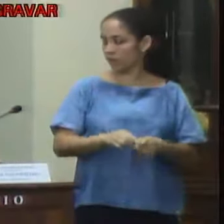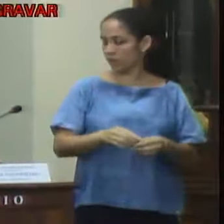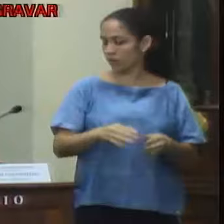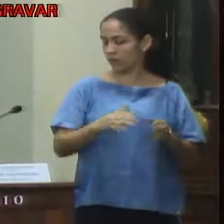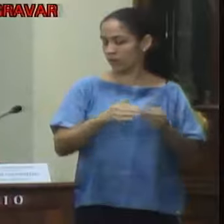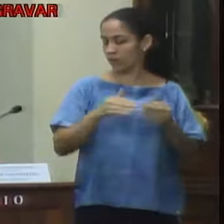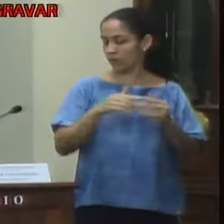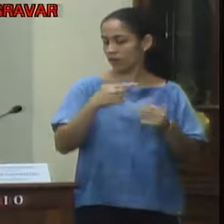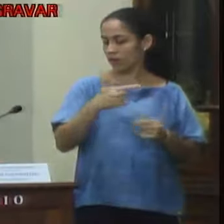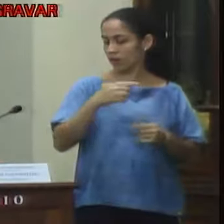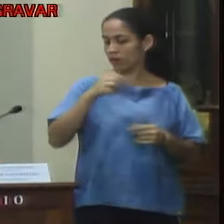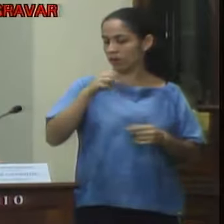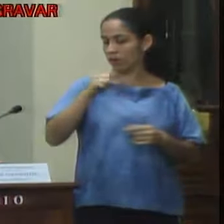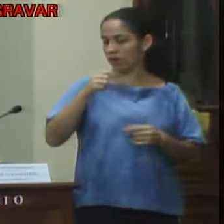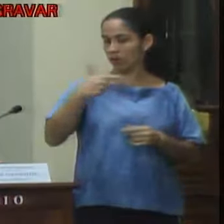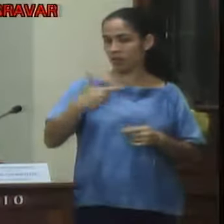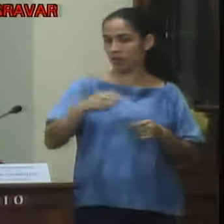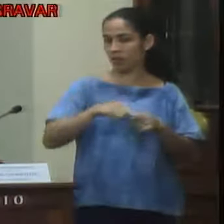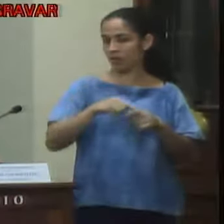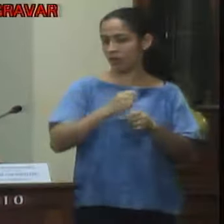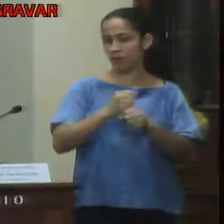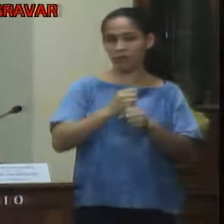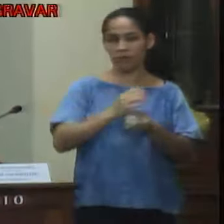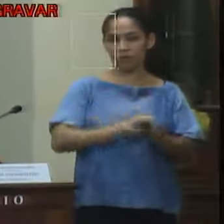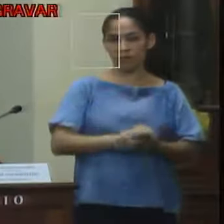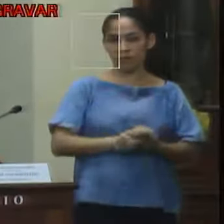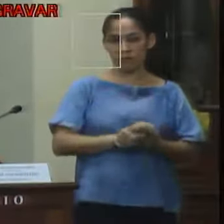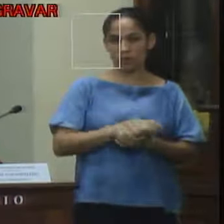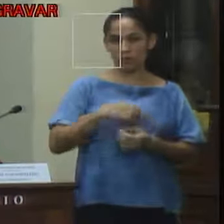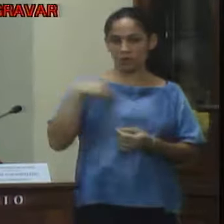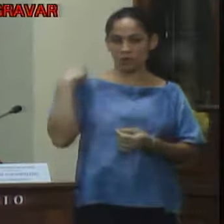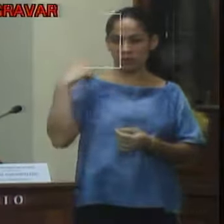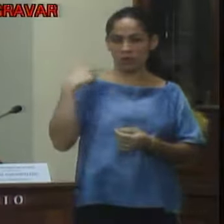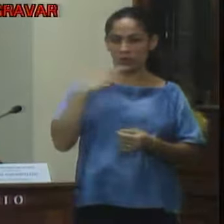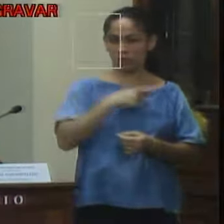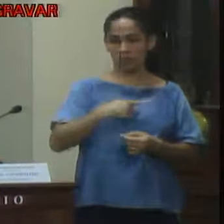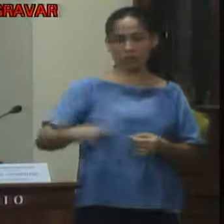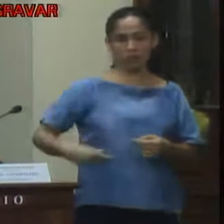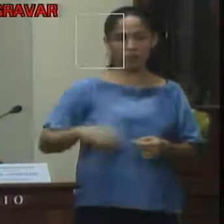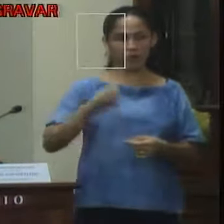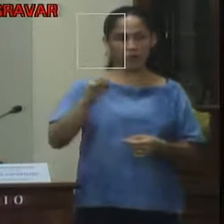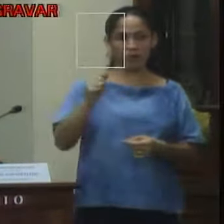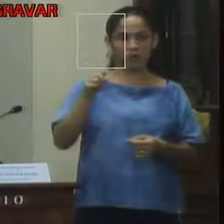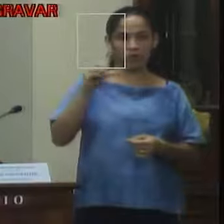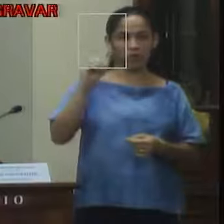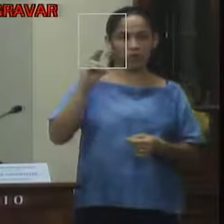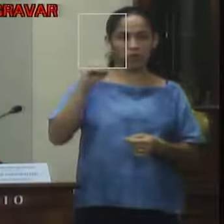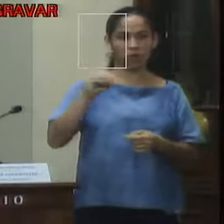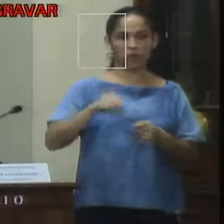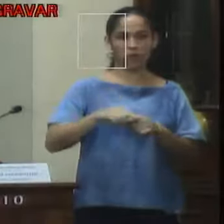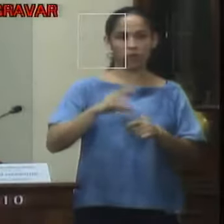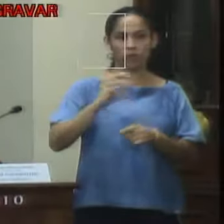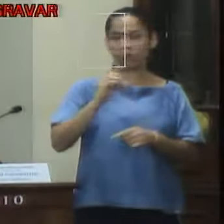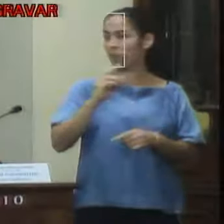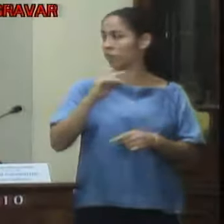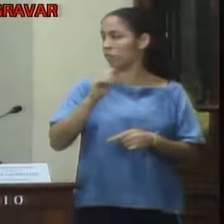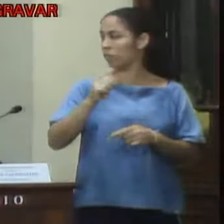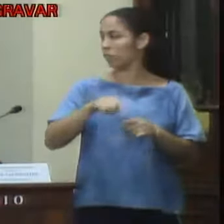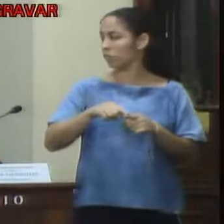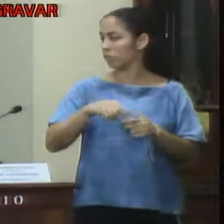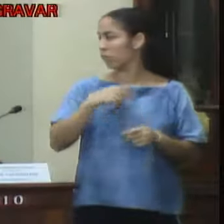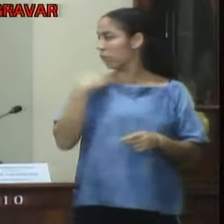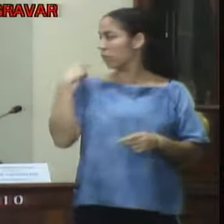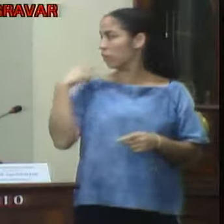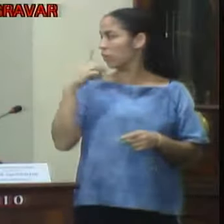Indicação número 282 de 2018. Excelentíssimo senhor presidente da Câmara de Vereadores de Valença, vereador Saulo Correia. O vereador